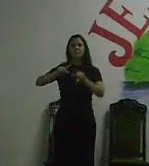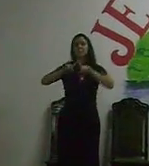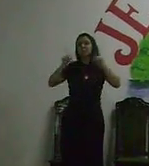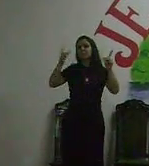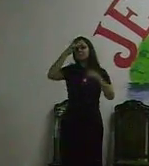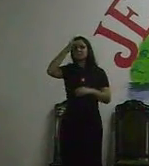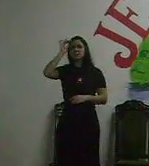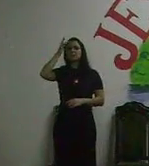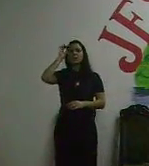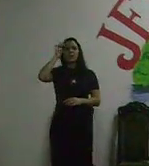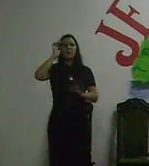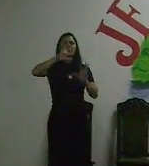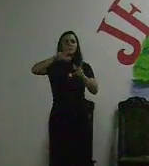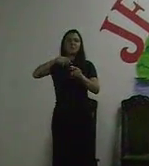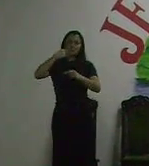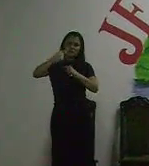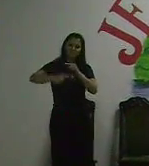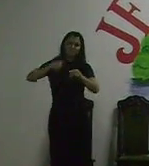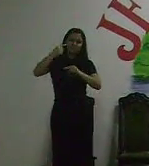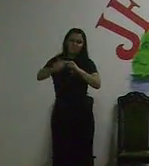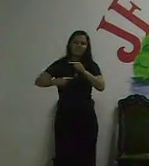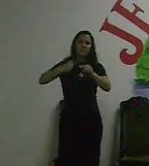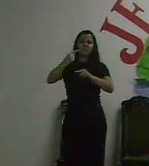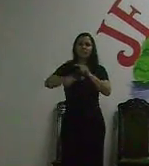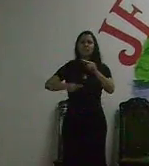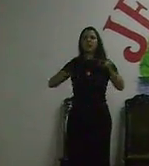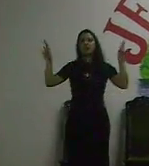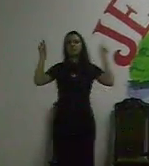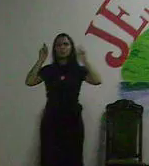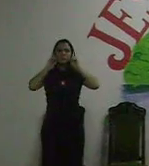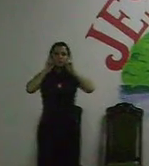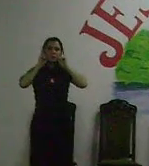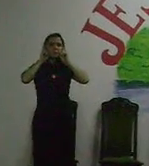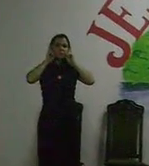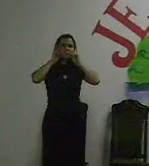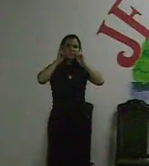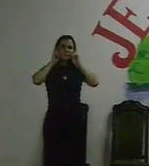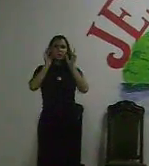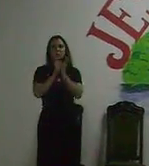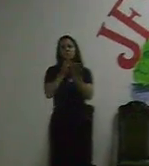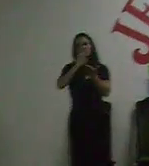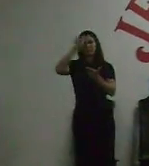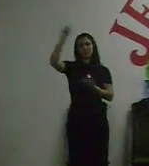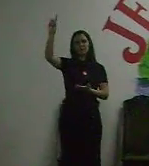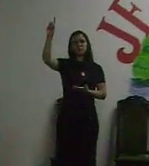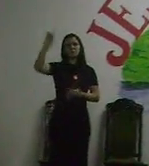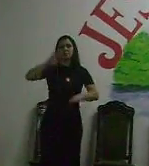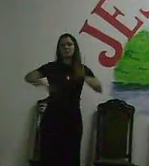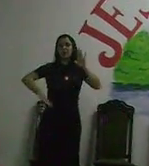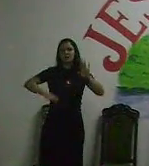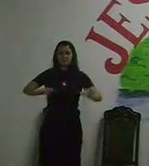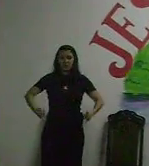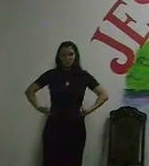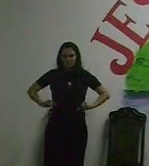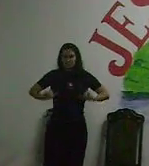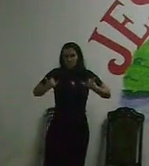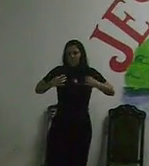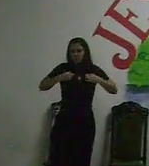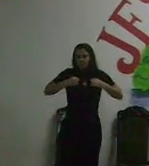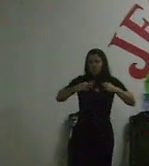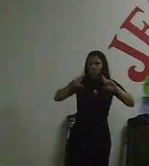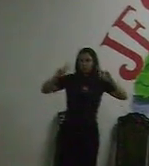passa, elas insistem em não dar ouvidos. Estão muito preocupadas com a vaidade de viver.